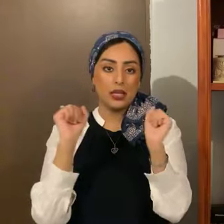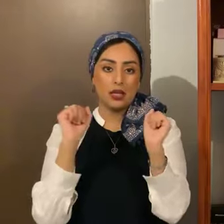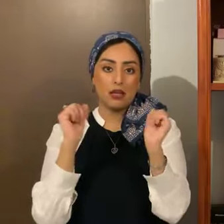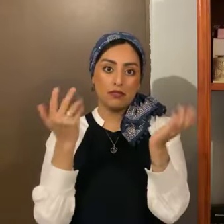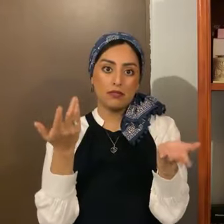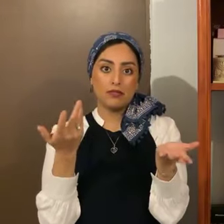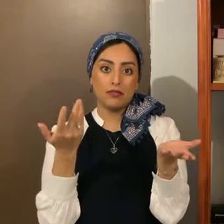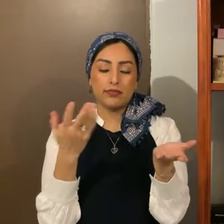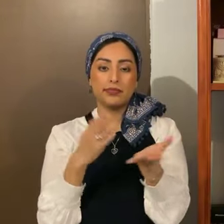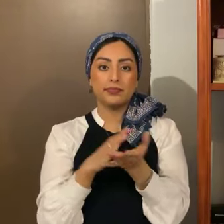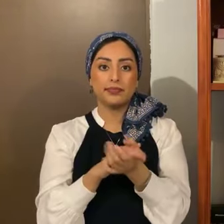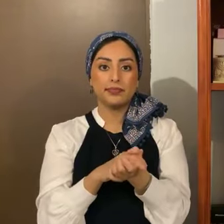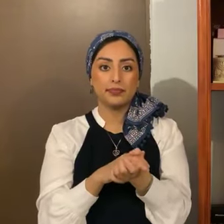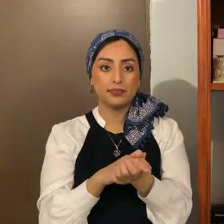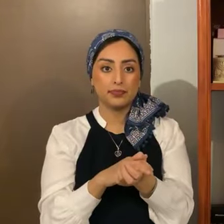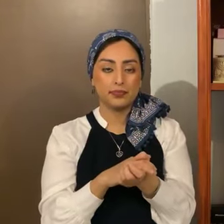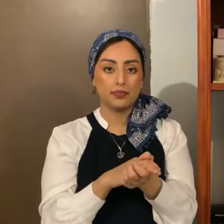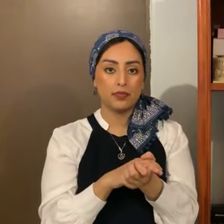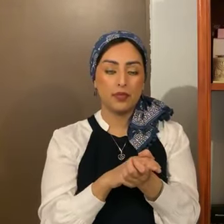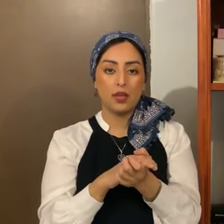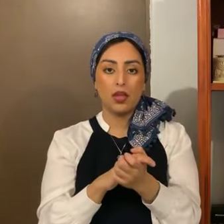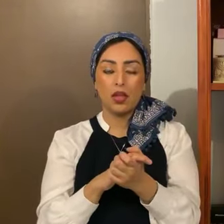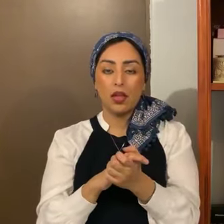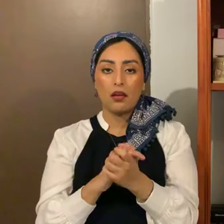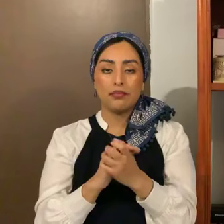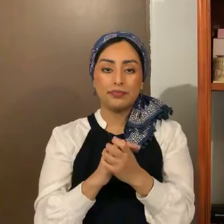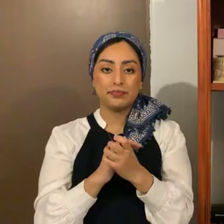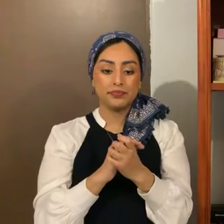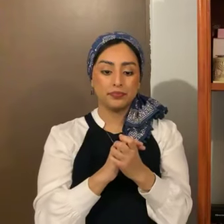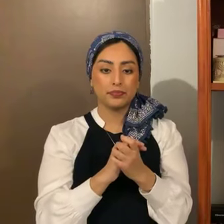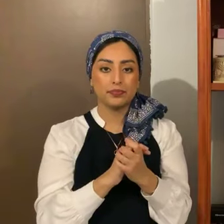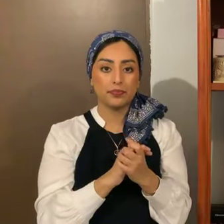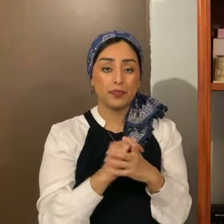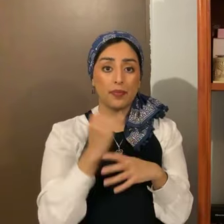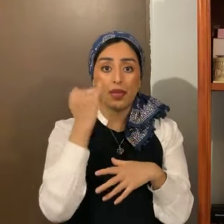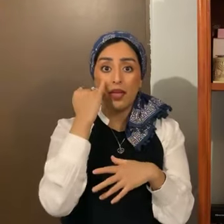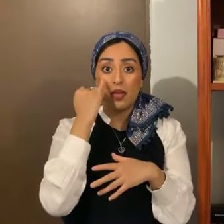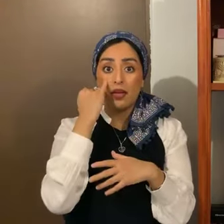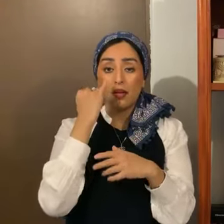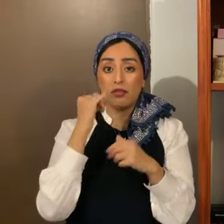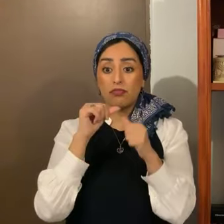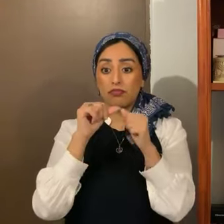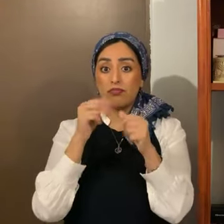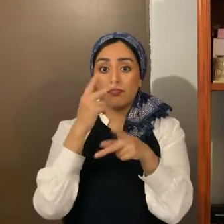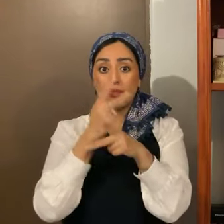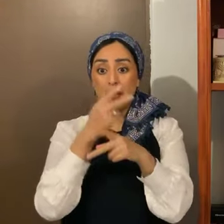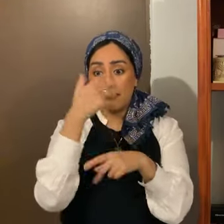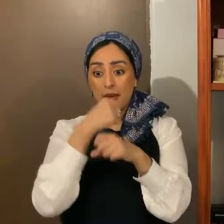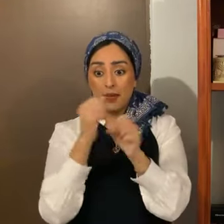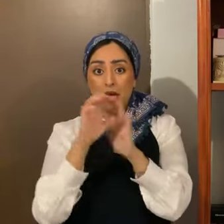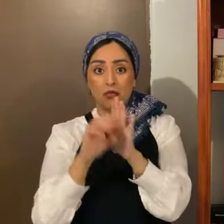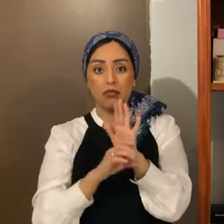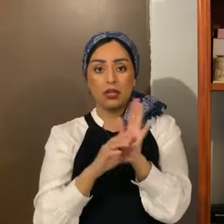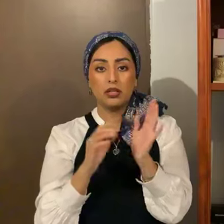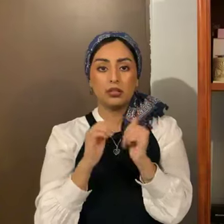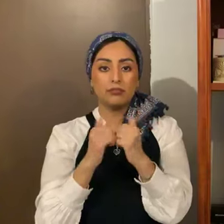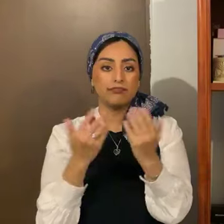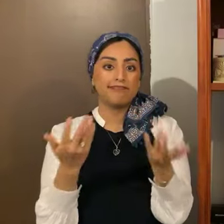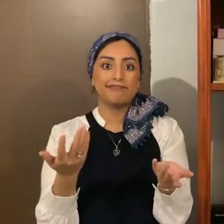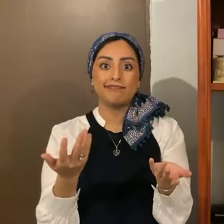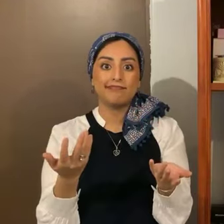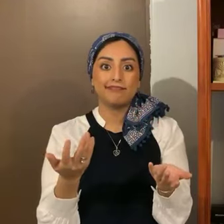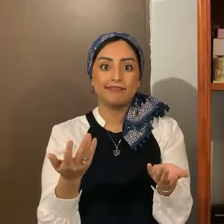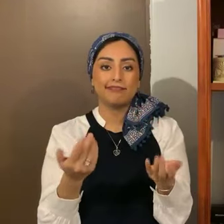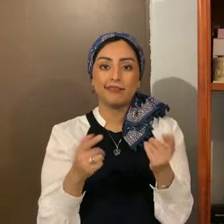puede decir tú eres mi Elohim y mi Dios, aunque menciona el nombre correcto, pero sigue guardando otros mandamientos que pusieron